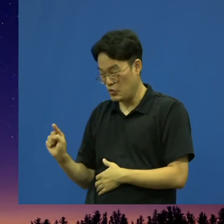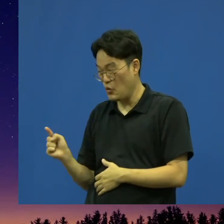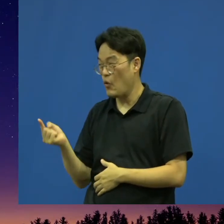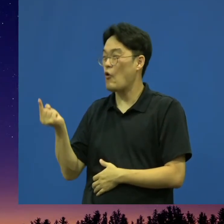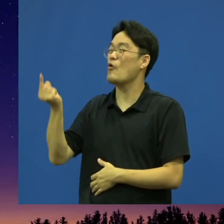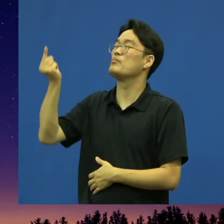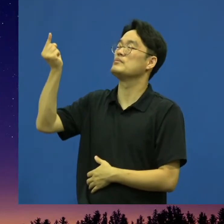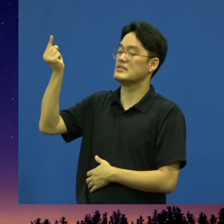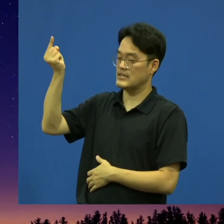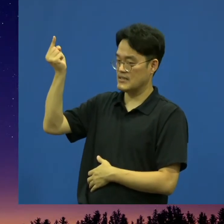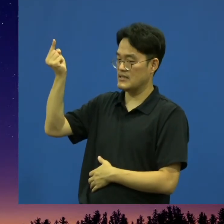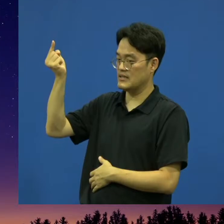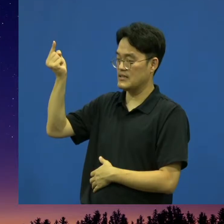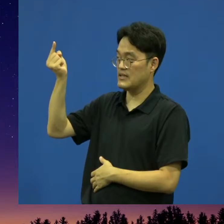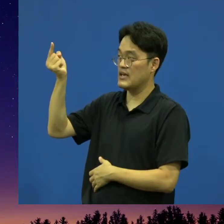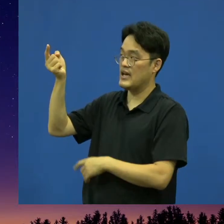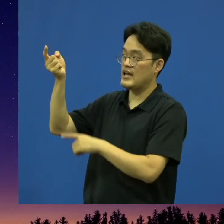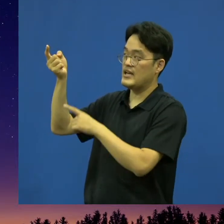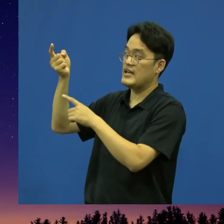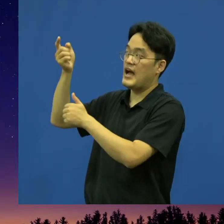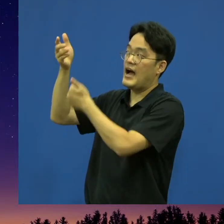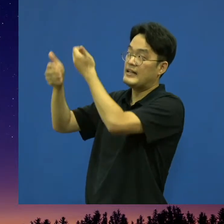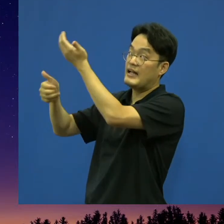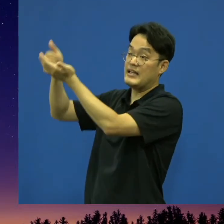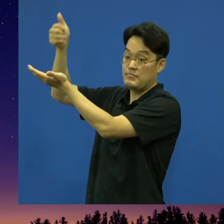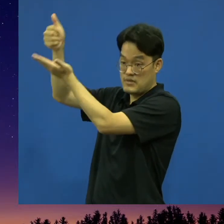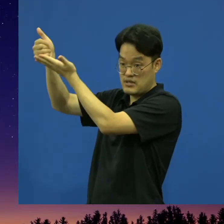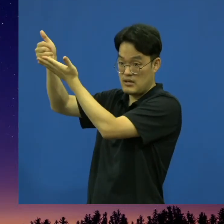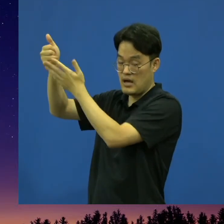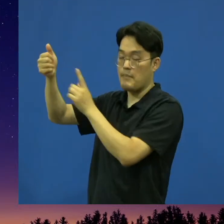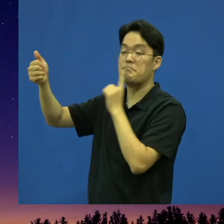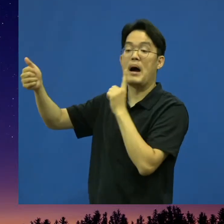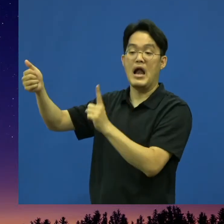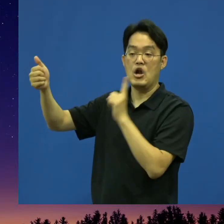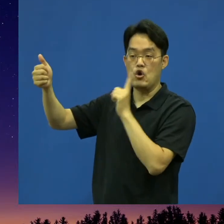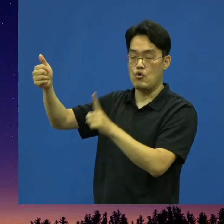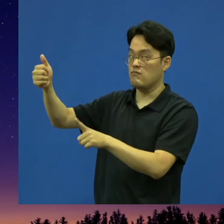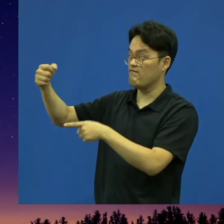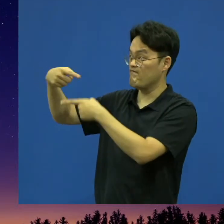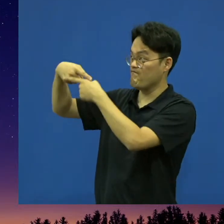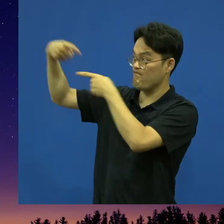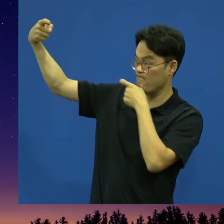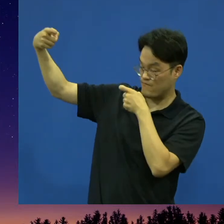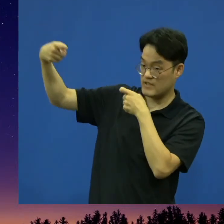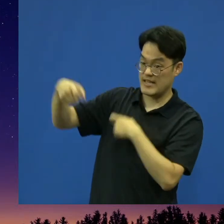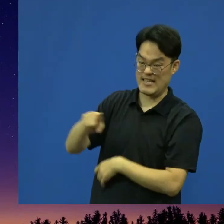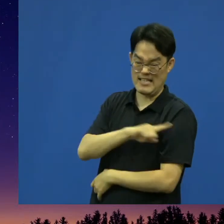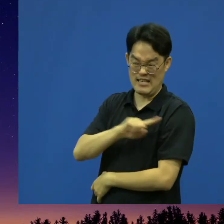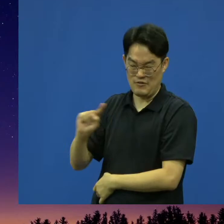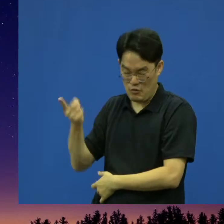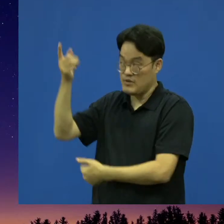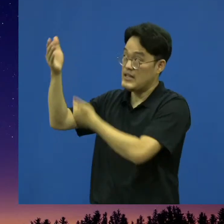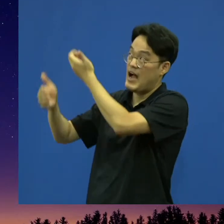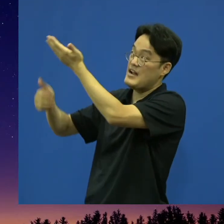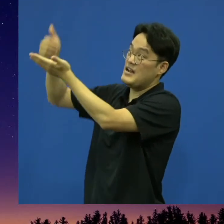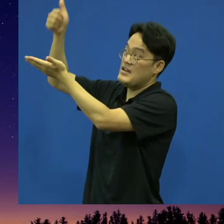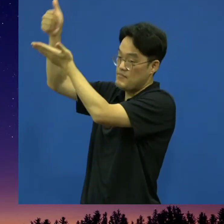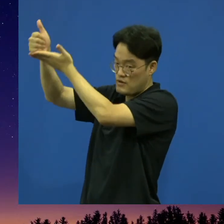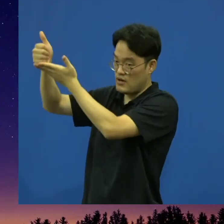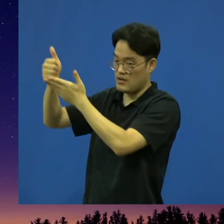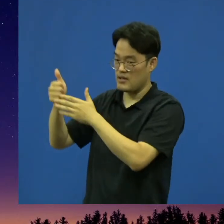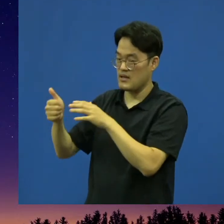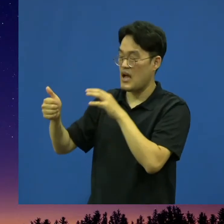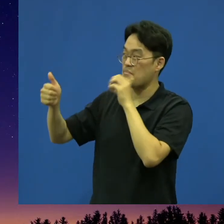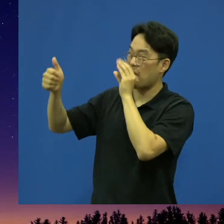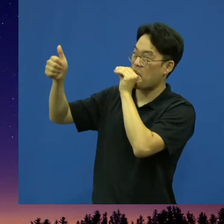대적하며, 이 작은 뿔이 하게 되는 일, 첫 번째가 뭐냐면 지극히 높으신 이를 큰 말을 하는 입을